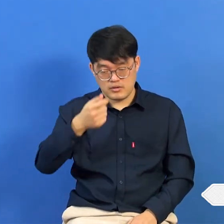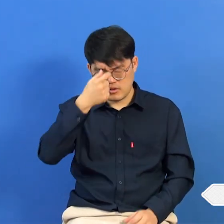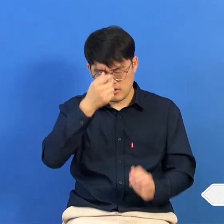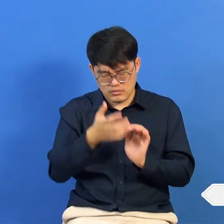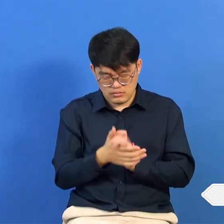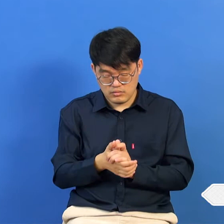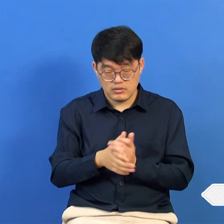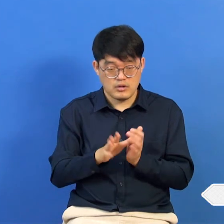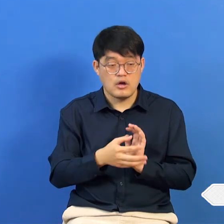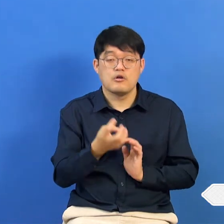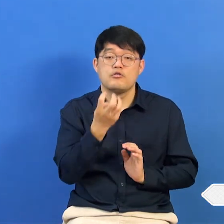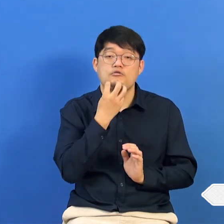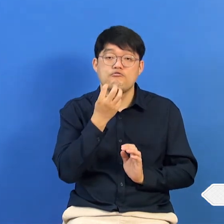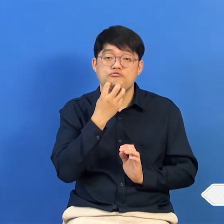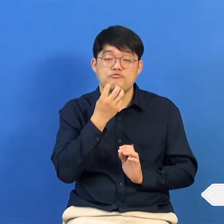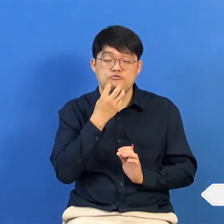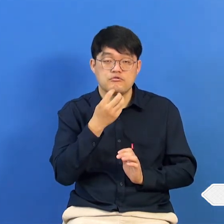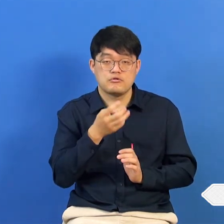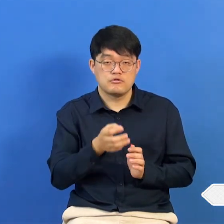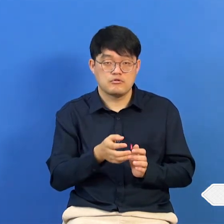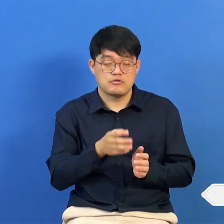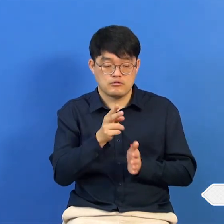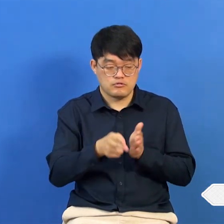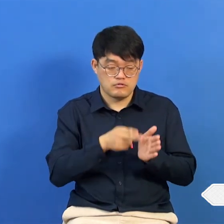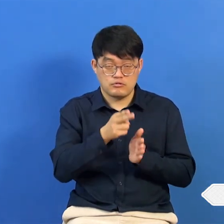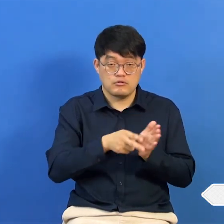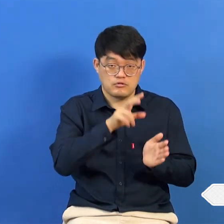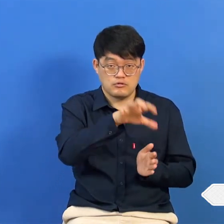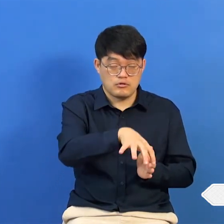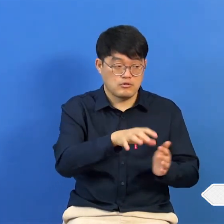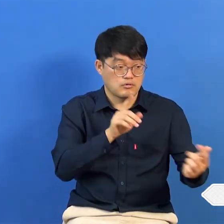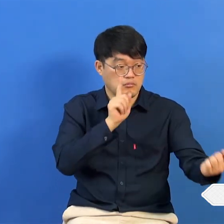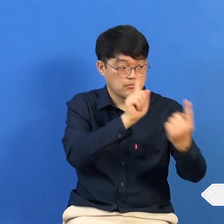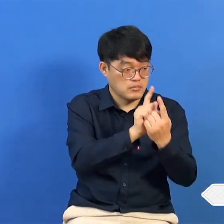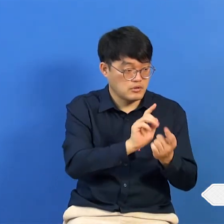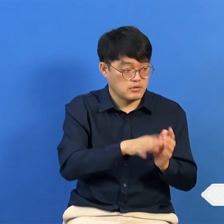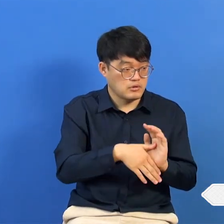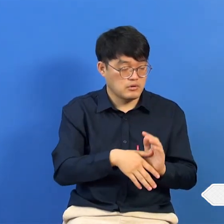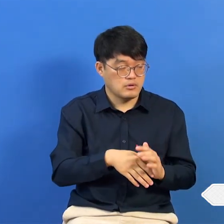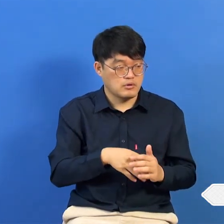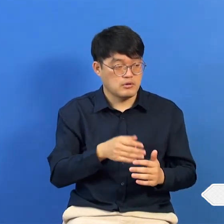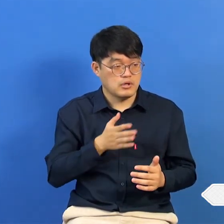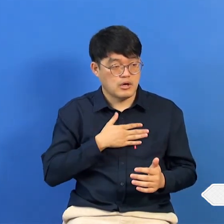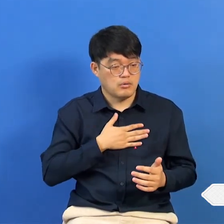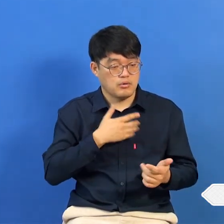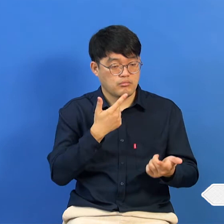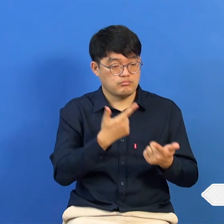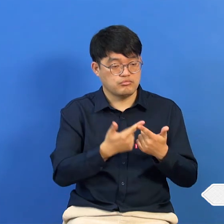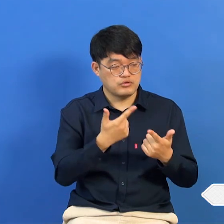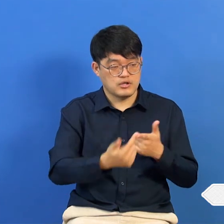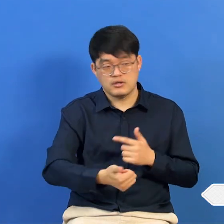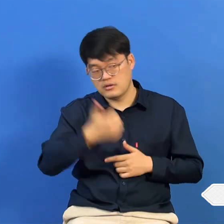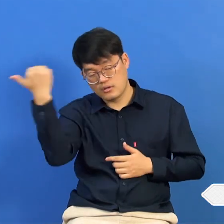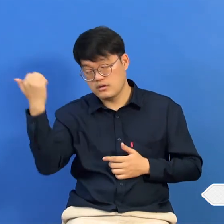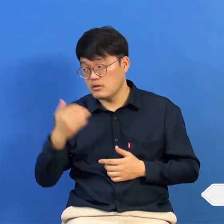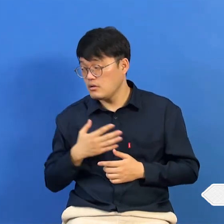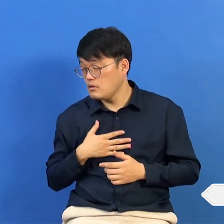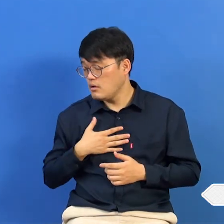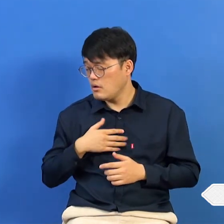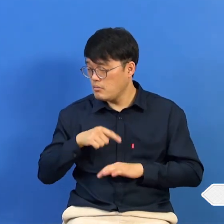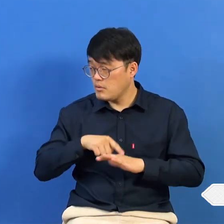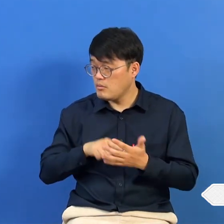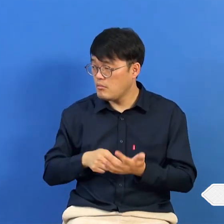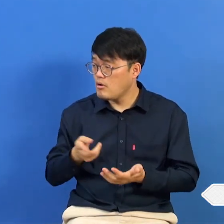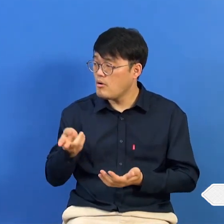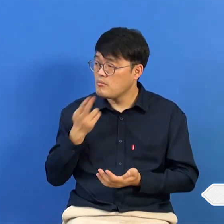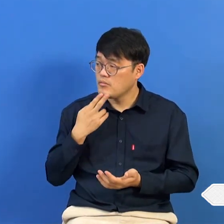그릴에서 만나서 목사님이 부산 가자 할 때에 제 마음은 뭐 눈꽃만큼도 없었지만